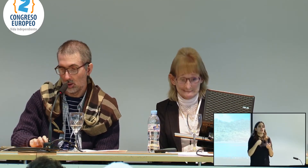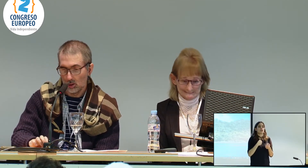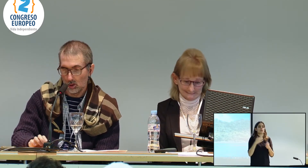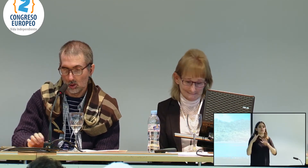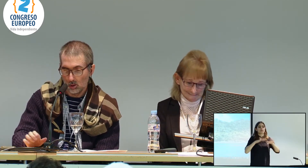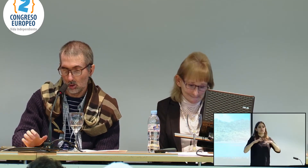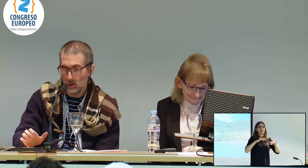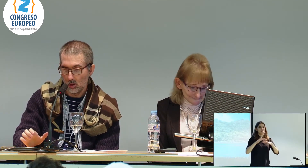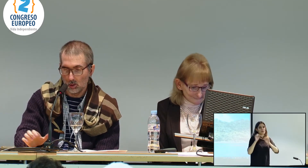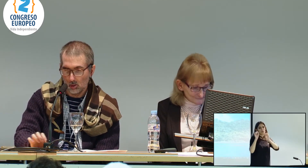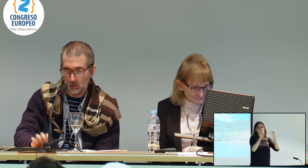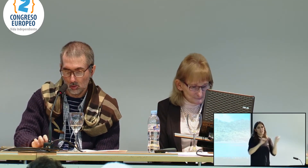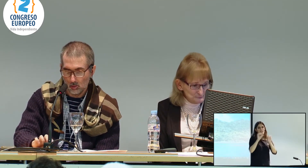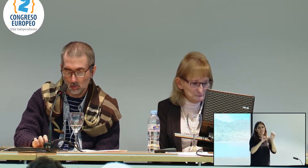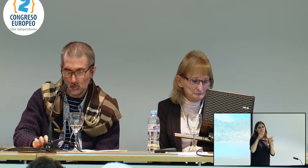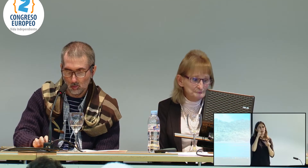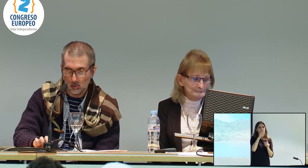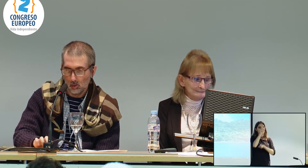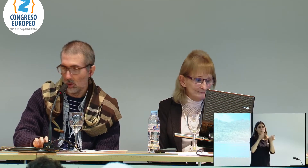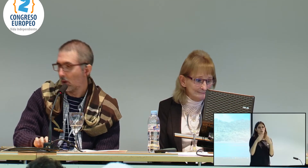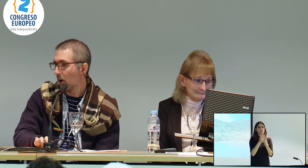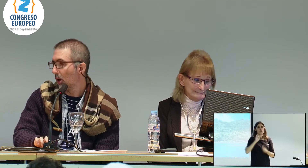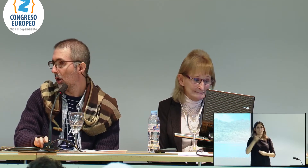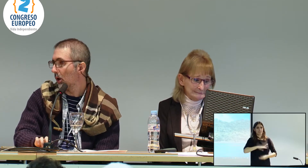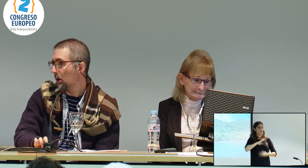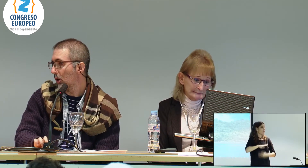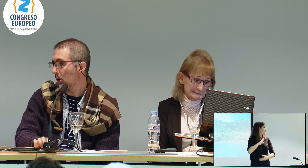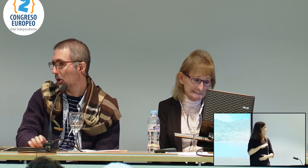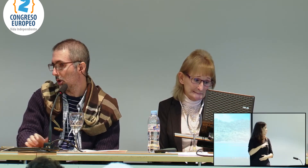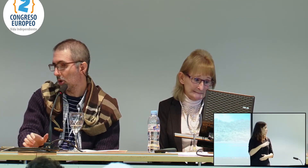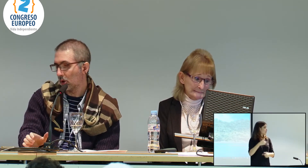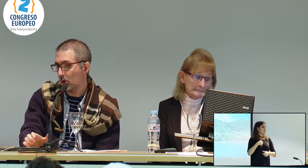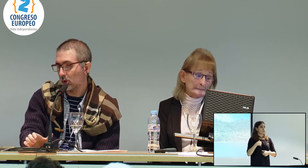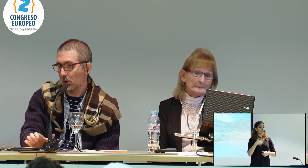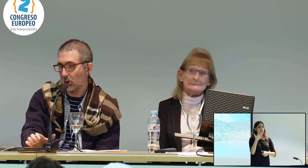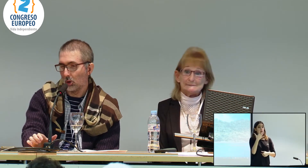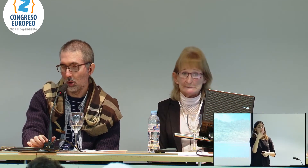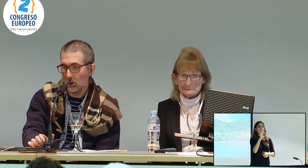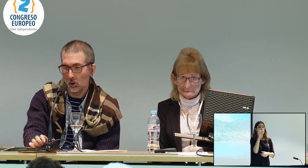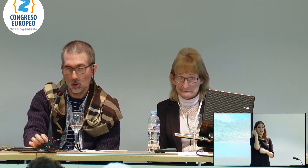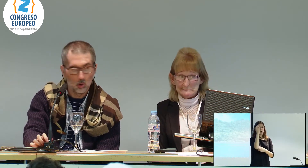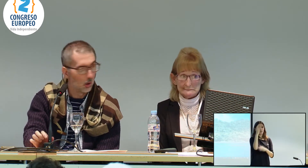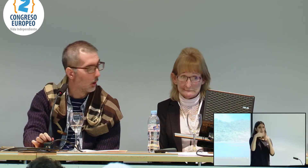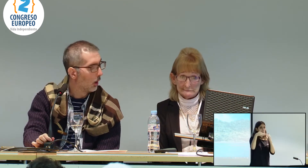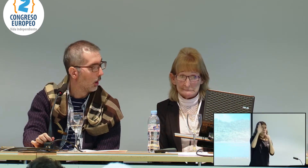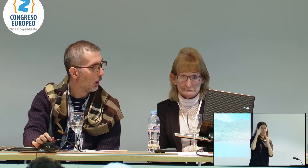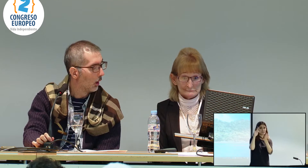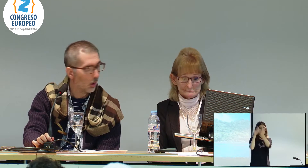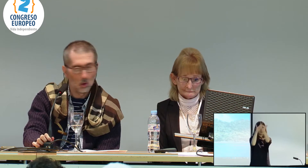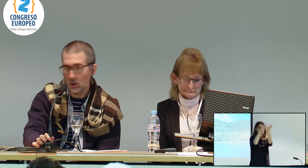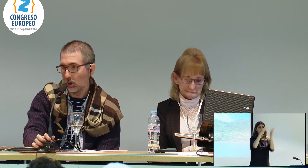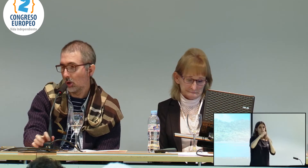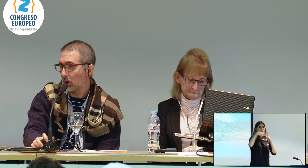defensa de los derechos de las personas con diversidad funcional. He dado más de 50 conferencias en diferentes foros